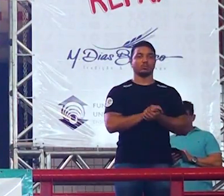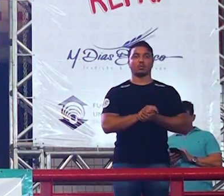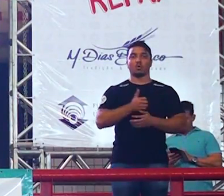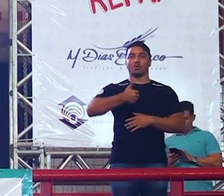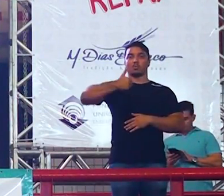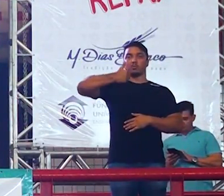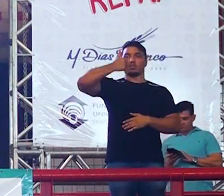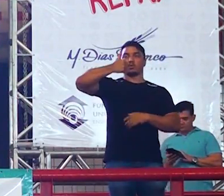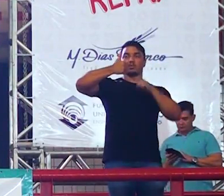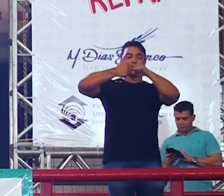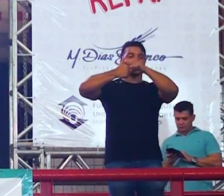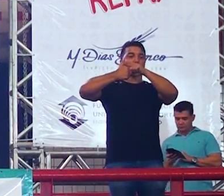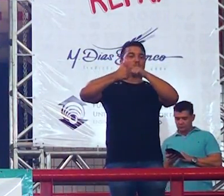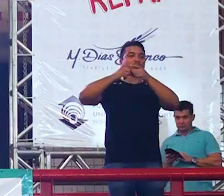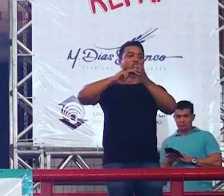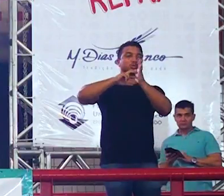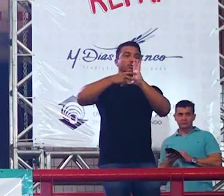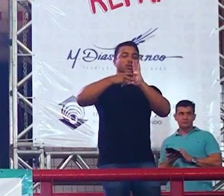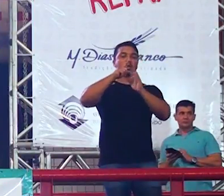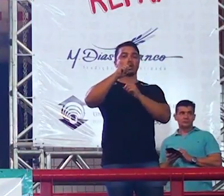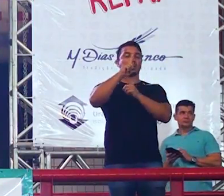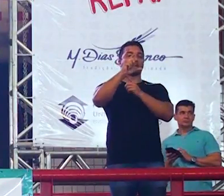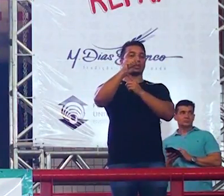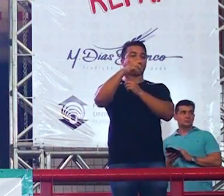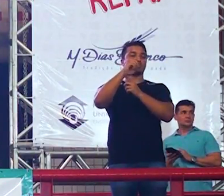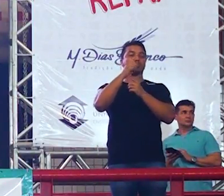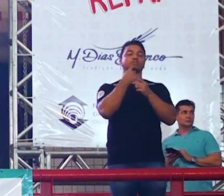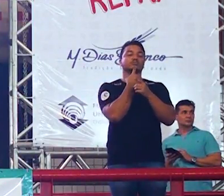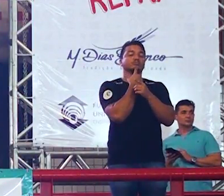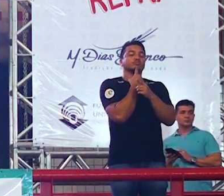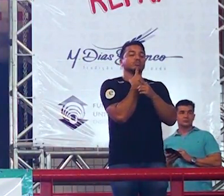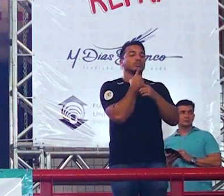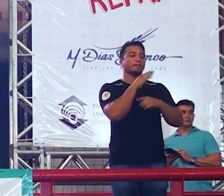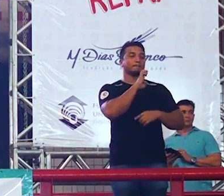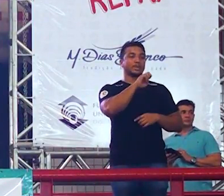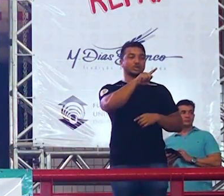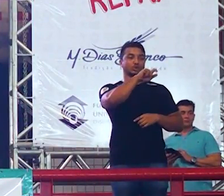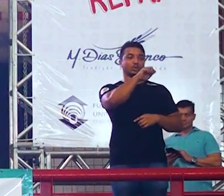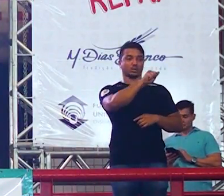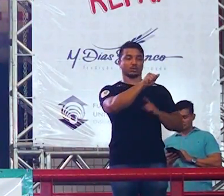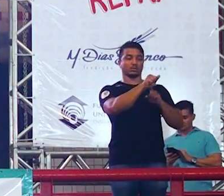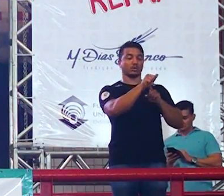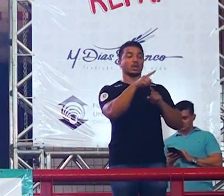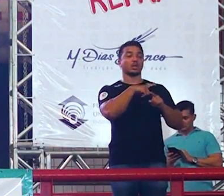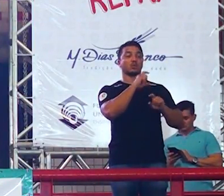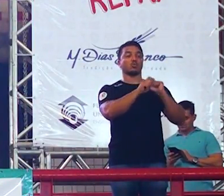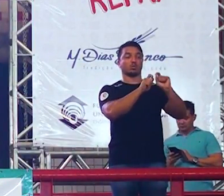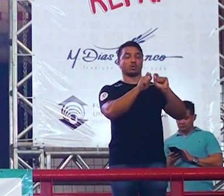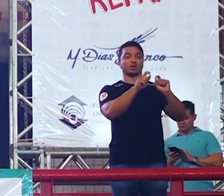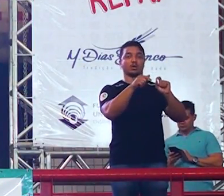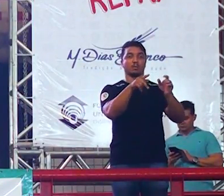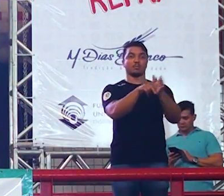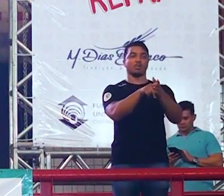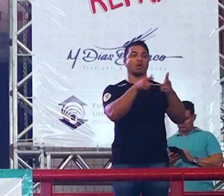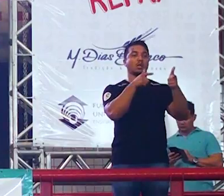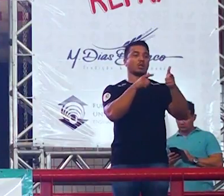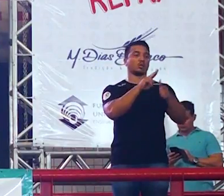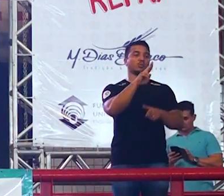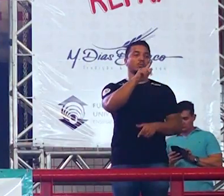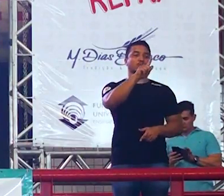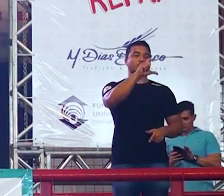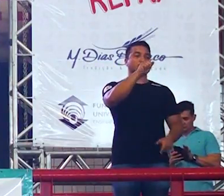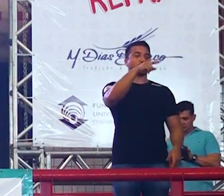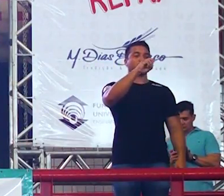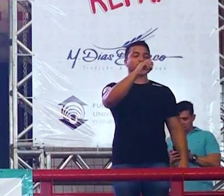número 1 é uma glândula que está logo atrás da bexiga, certo? Essa glândula aí são as chamadas